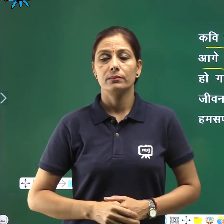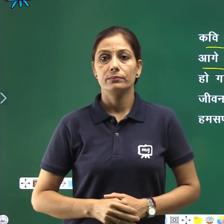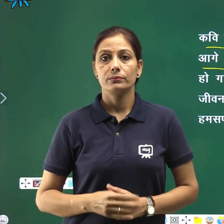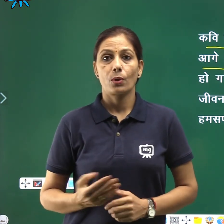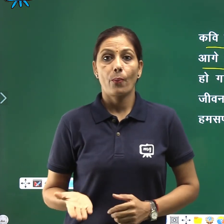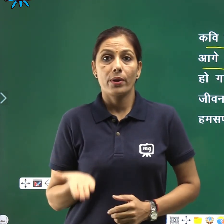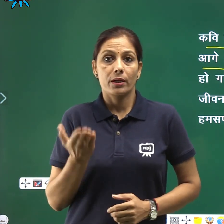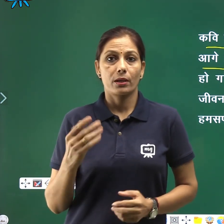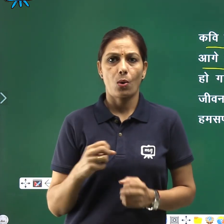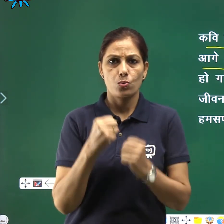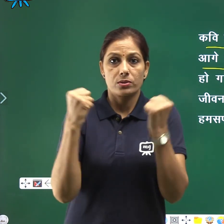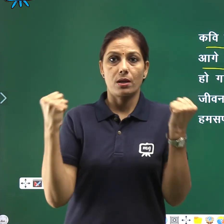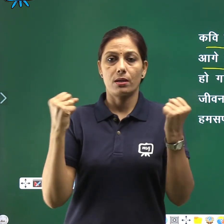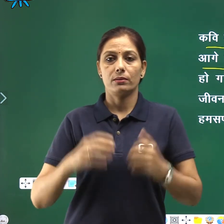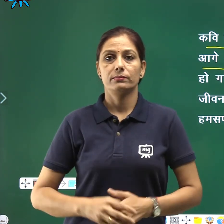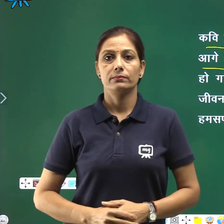उत्साह